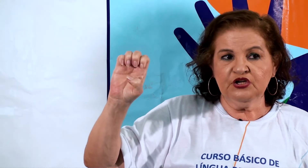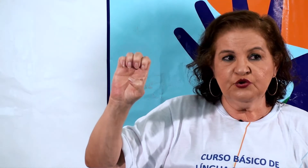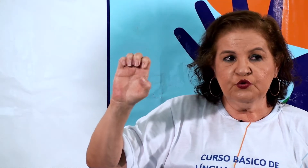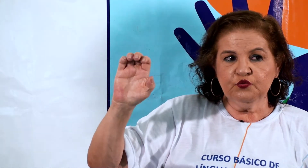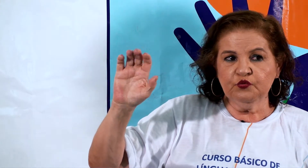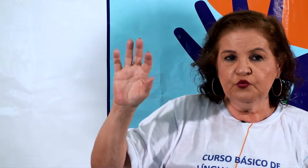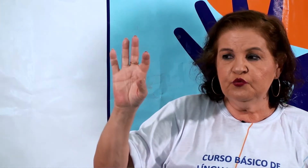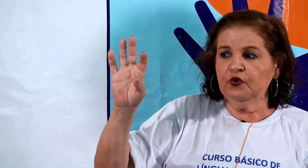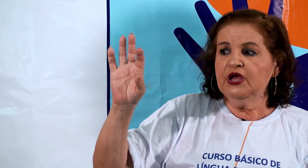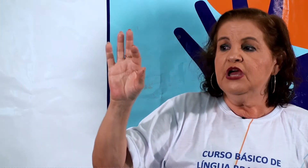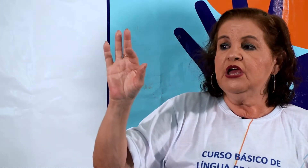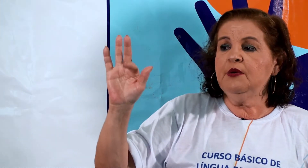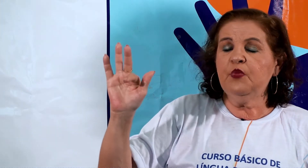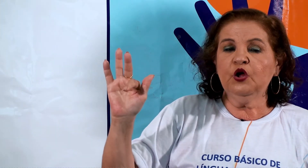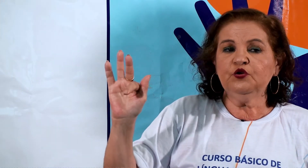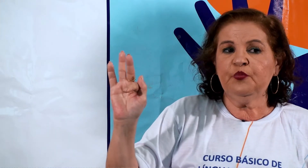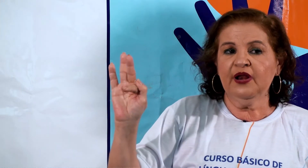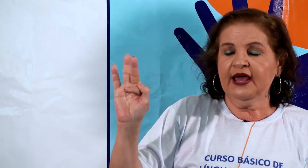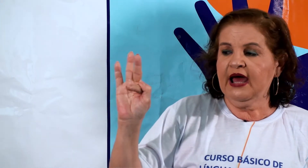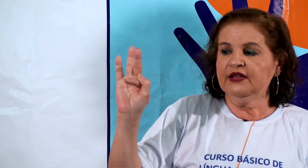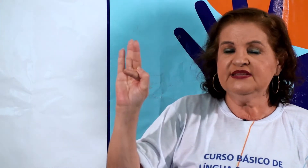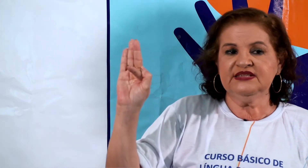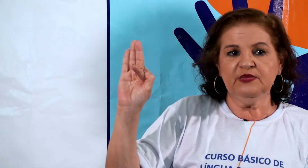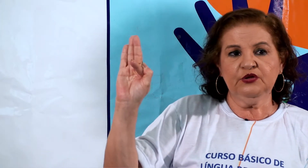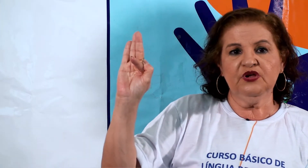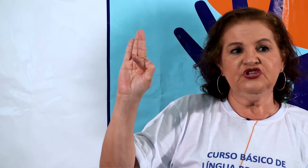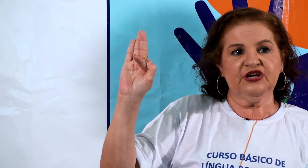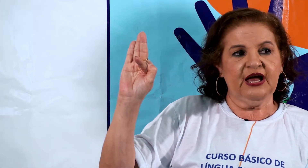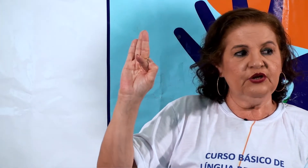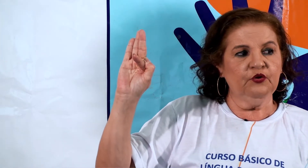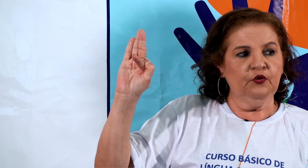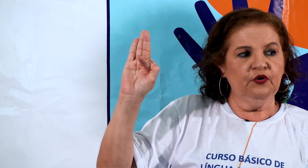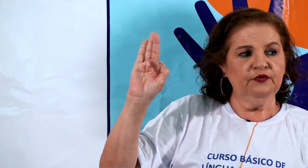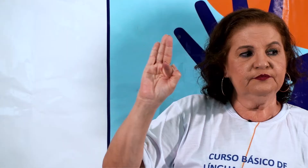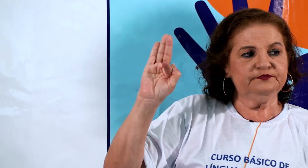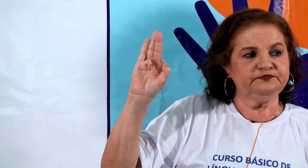Desmancho tudo e boto o polegar em cima do indicador.